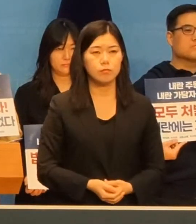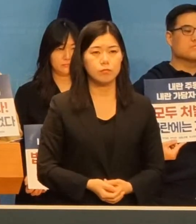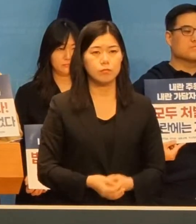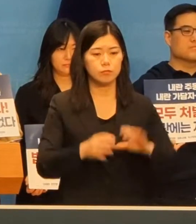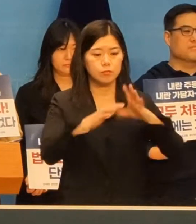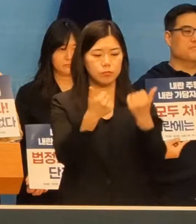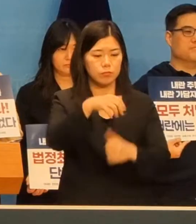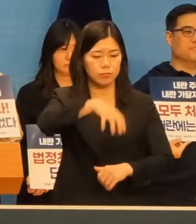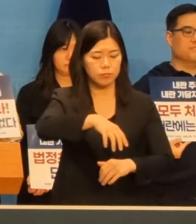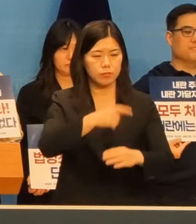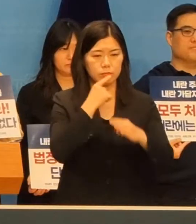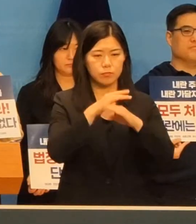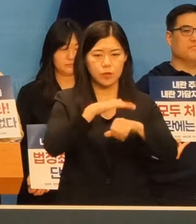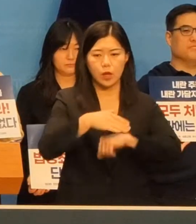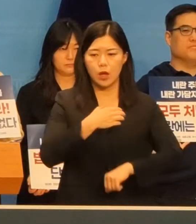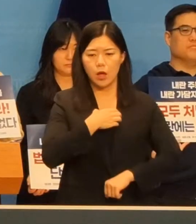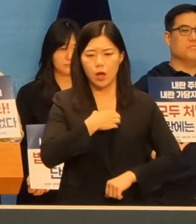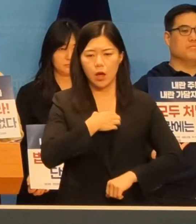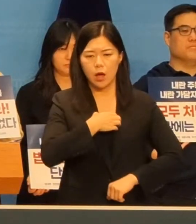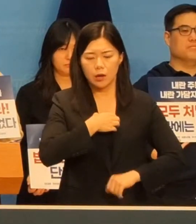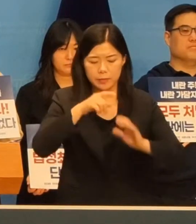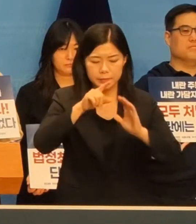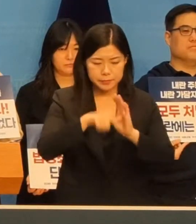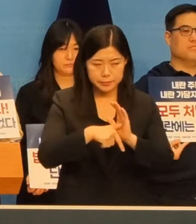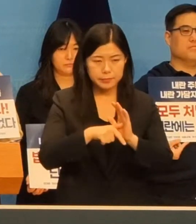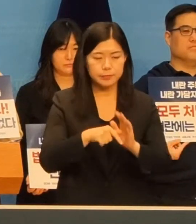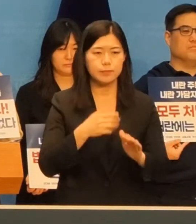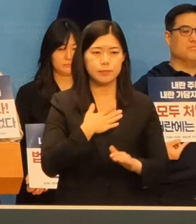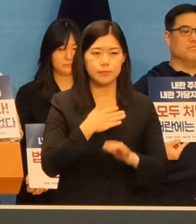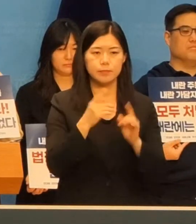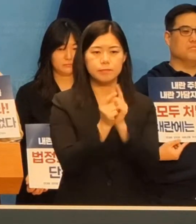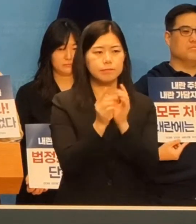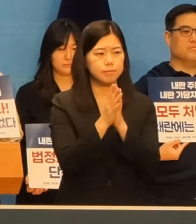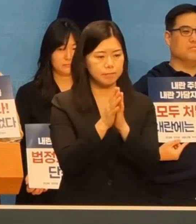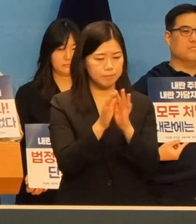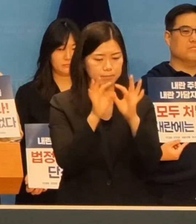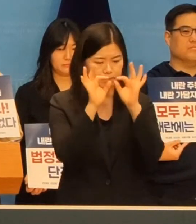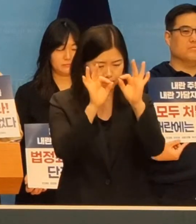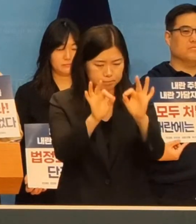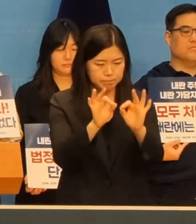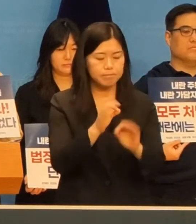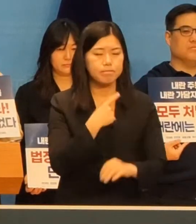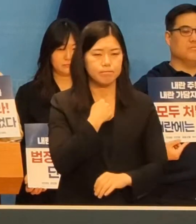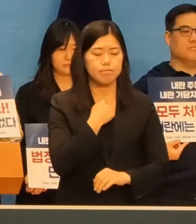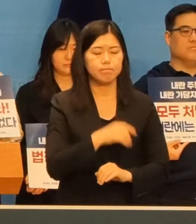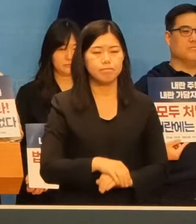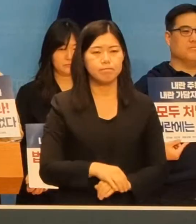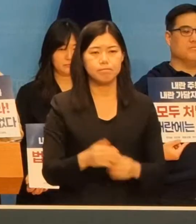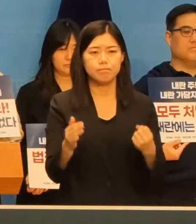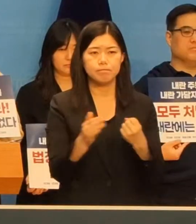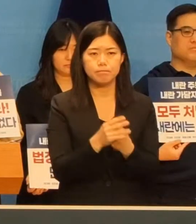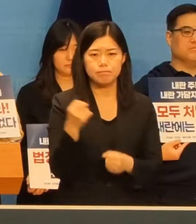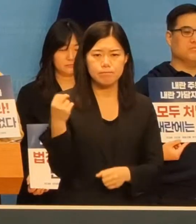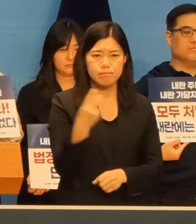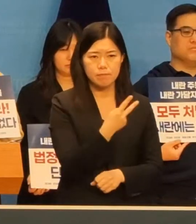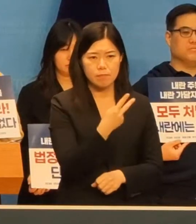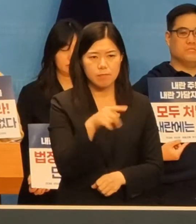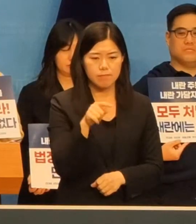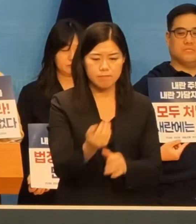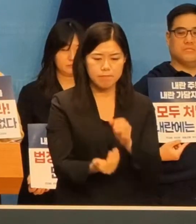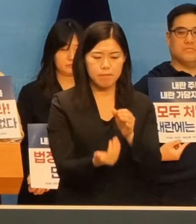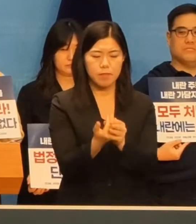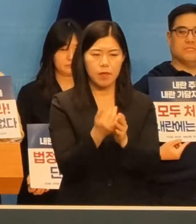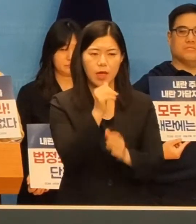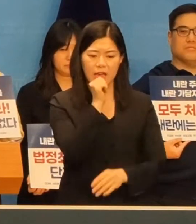국회에서 민주주의가 위협받았던 그 순간을 직접 마주했던 사람으로서 다시는 그런 비극이